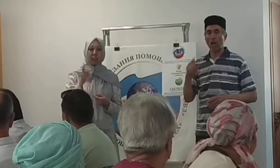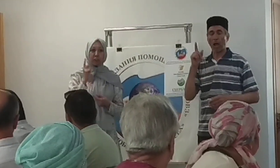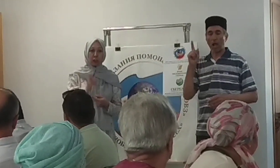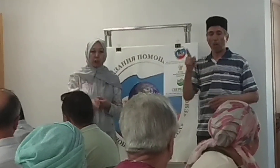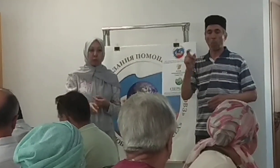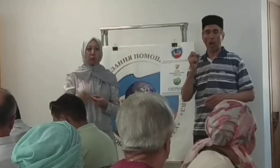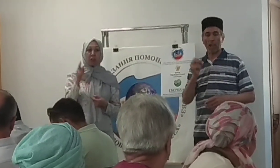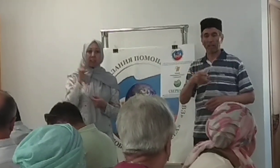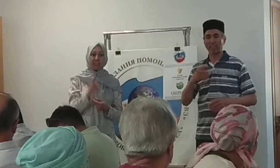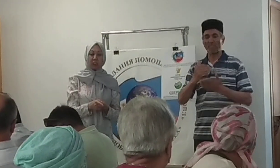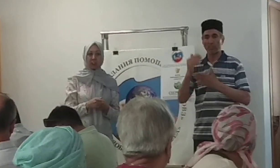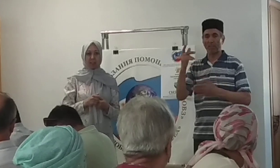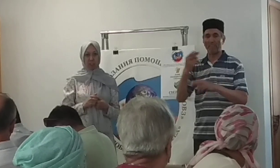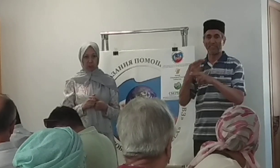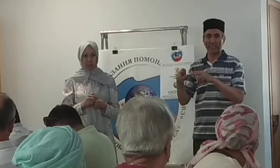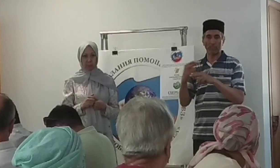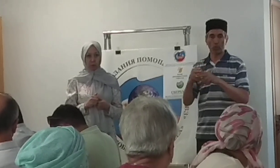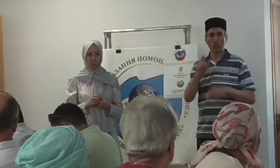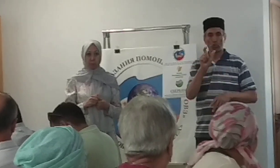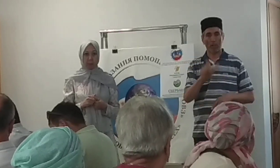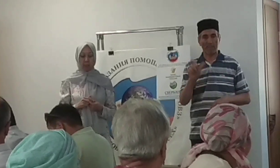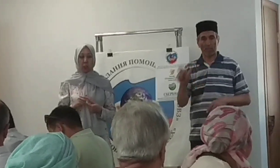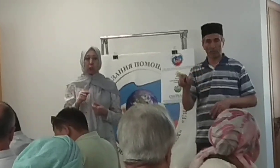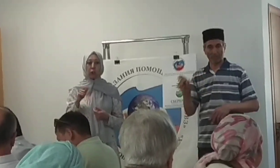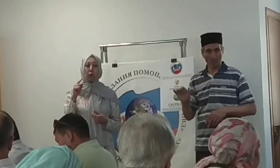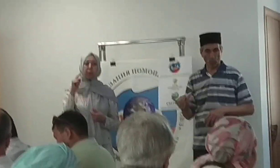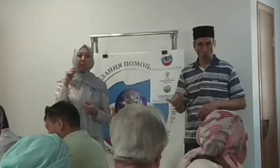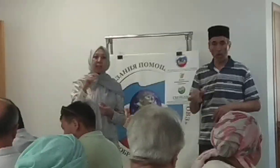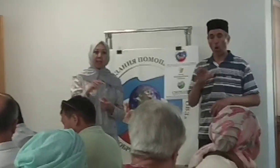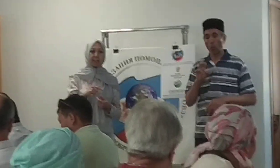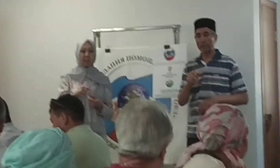поклялся Всевышнему вредить человечеству.